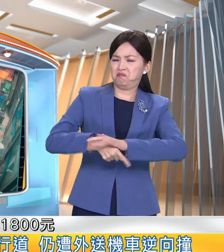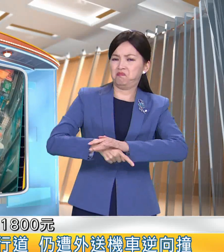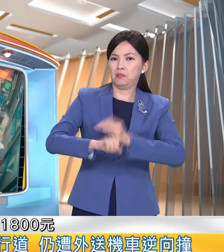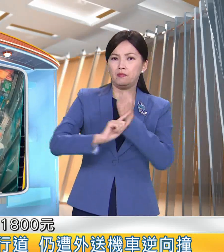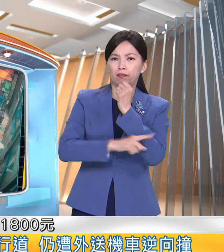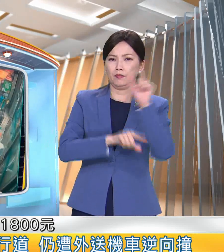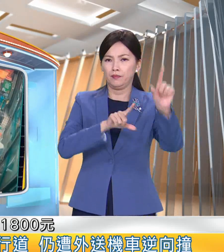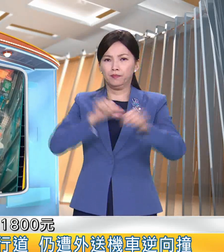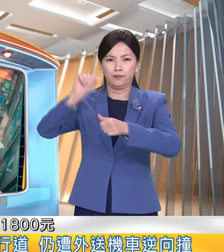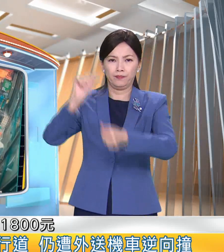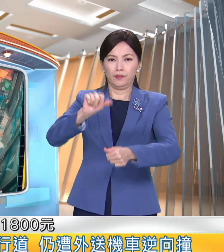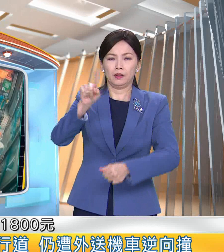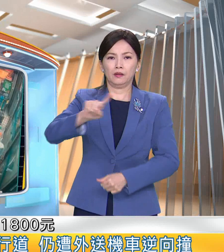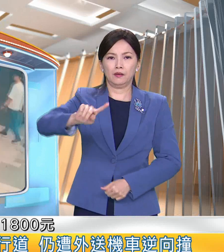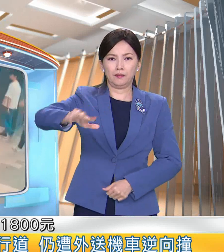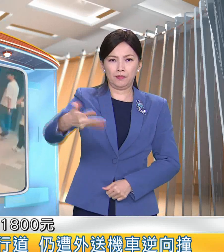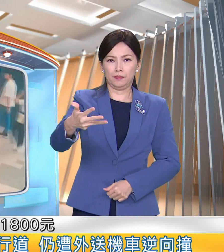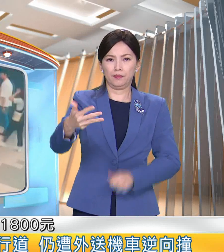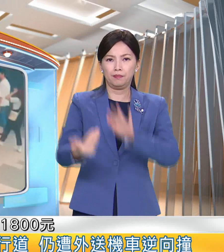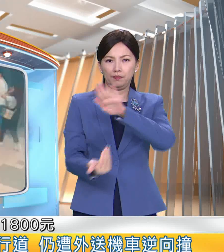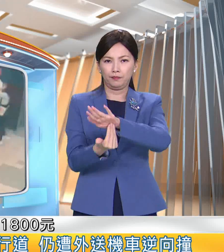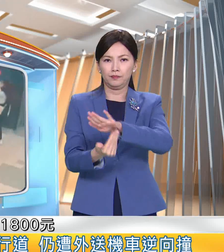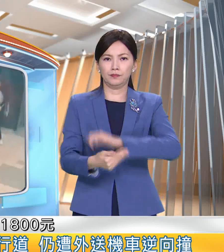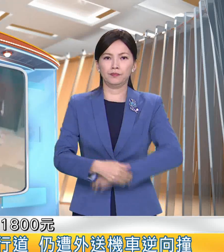罚1800元。